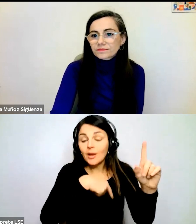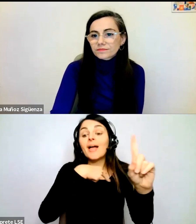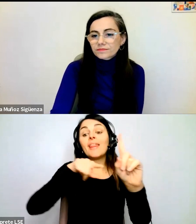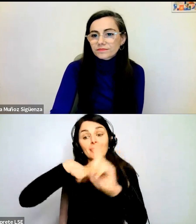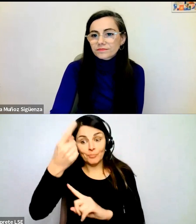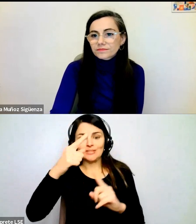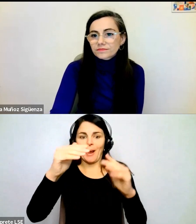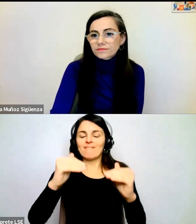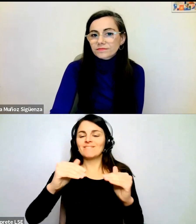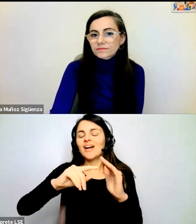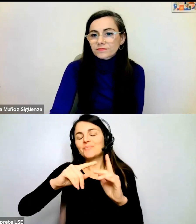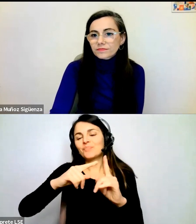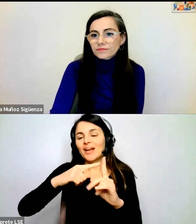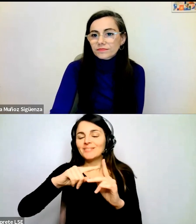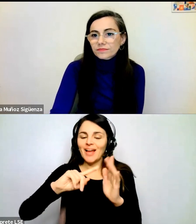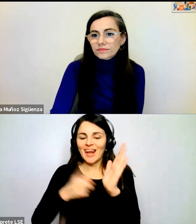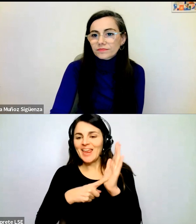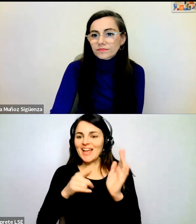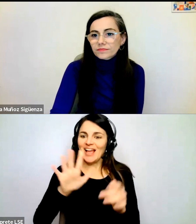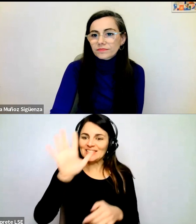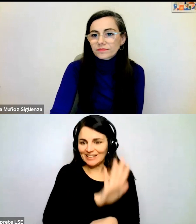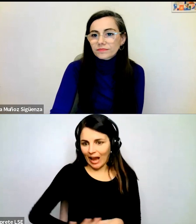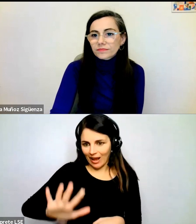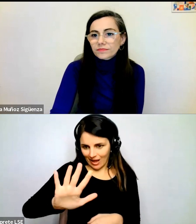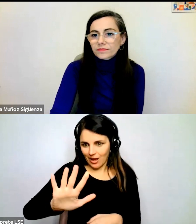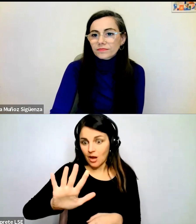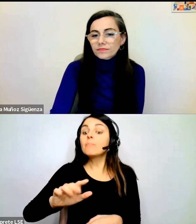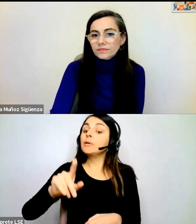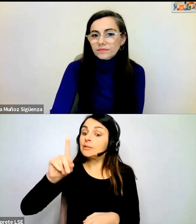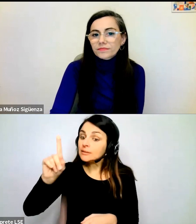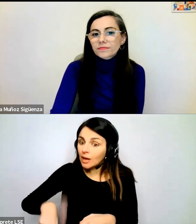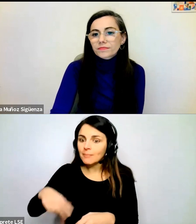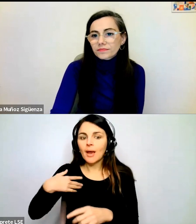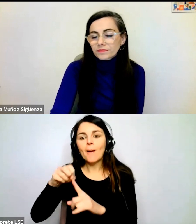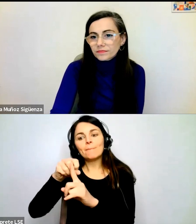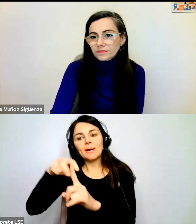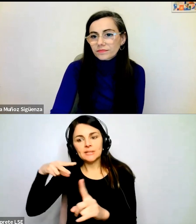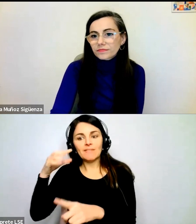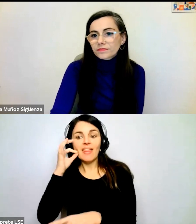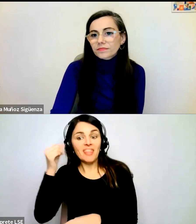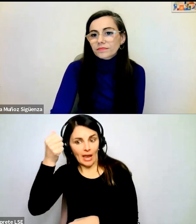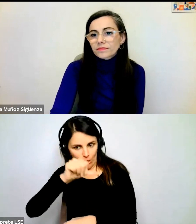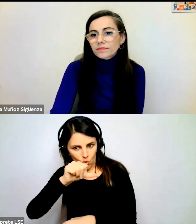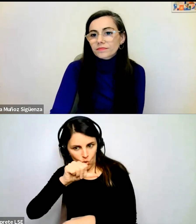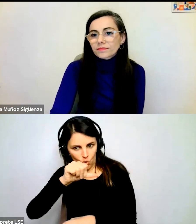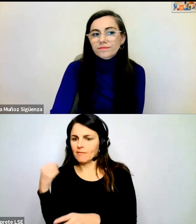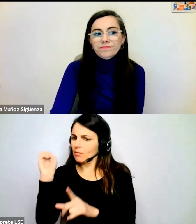y luego también este proyecto quería tener una perspectiva de género importante, ¿no?, porque vemos que las mujeres